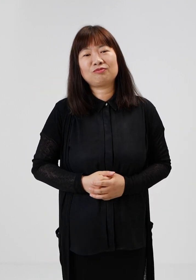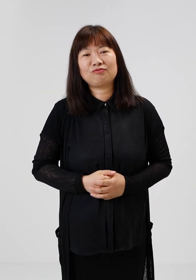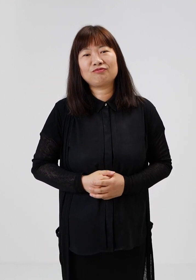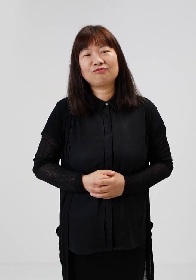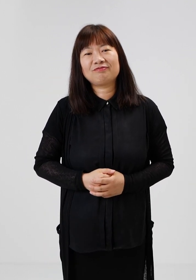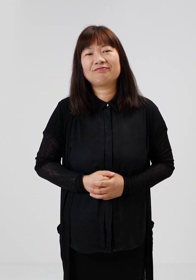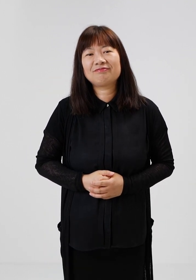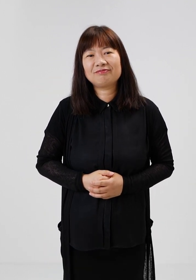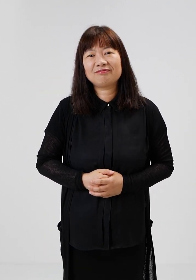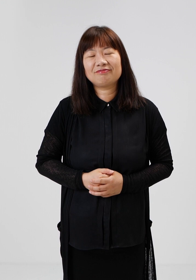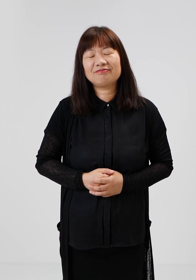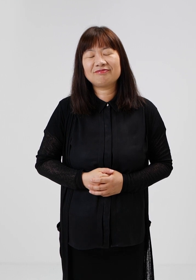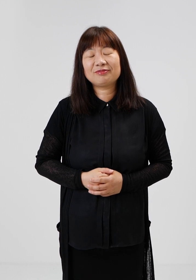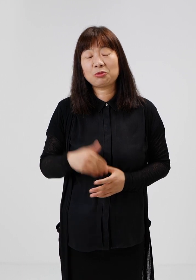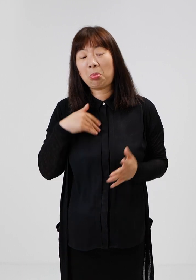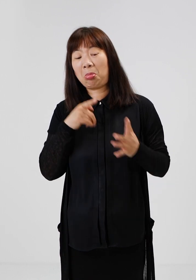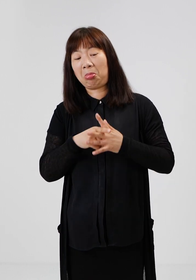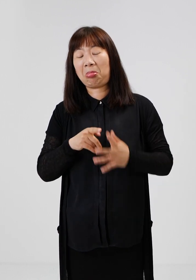장렬하죠.